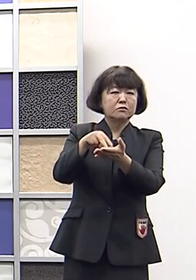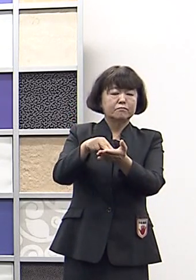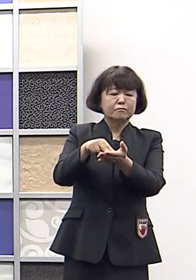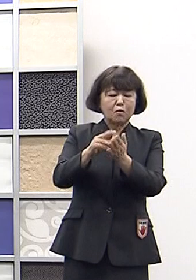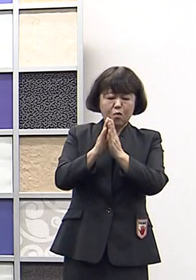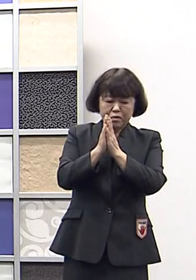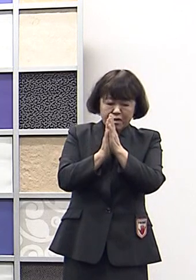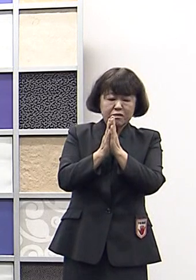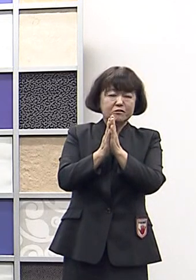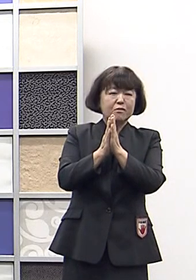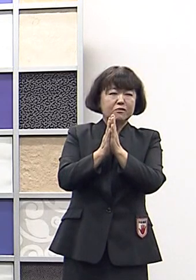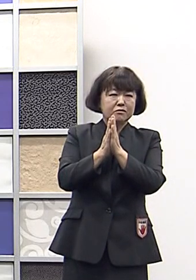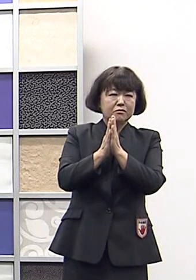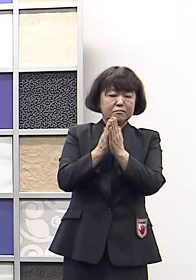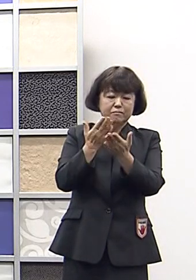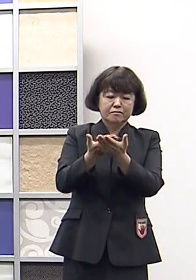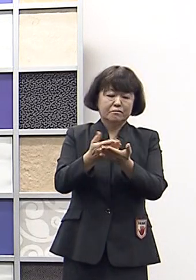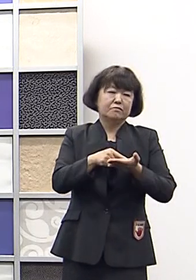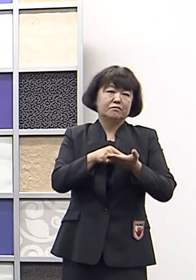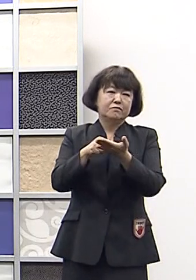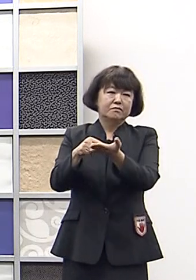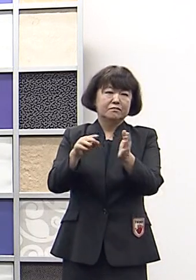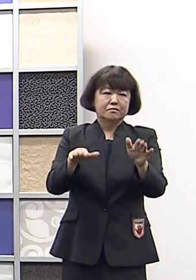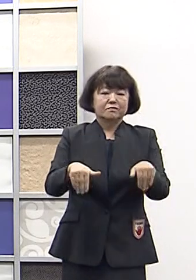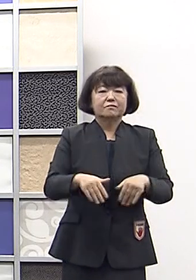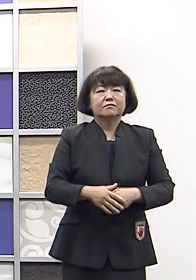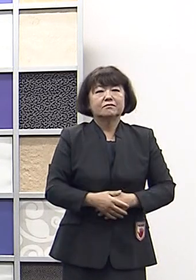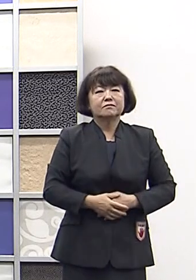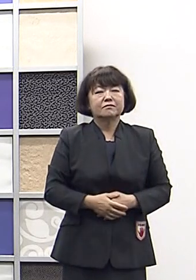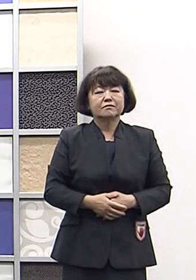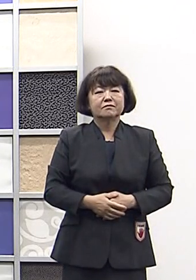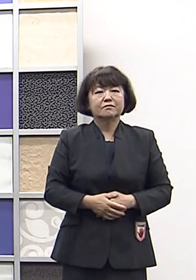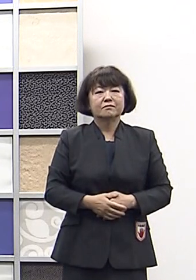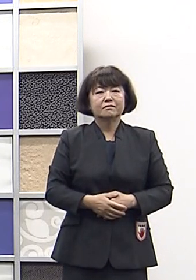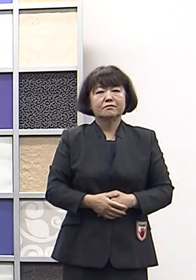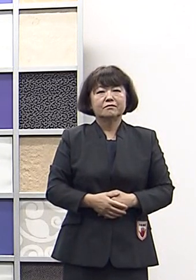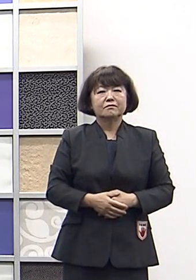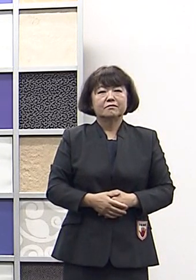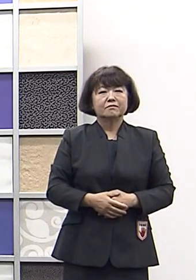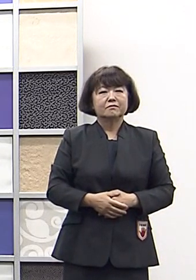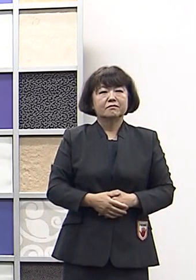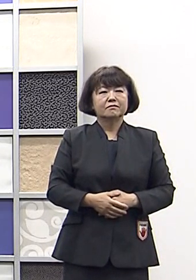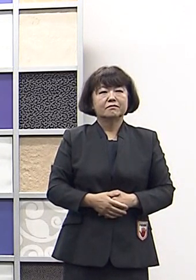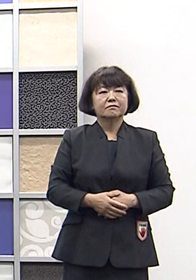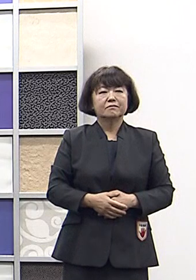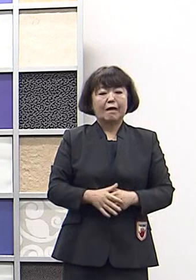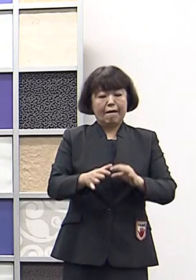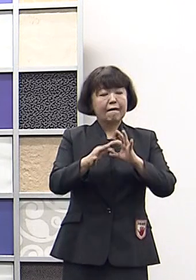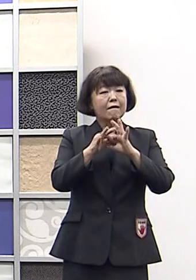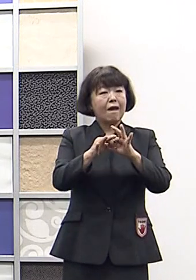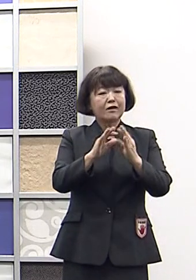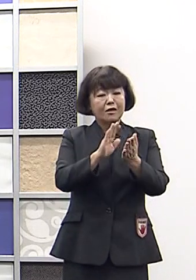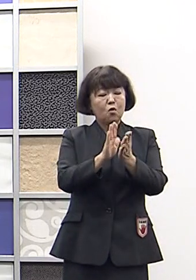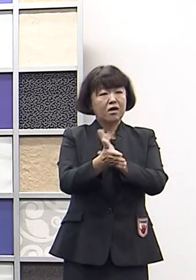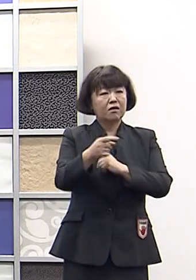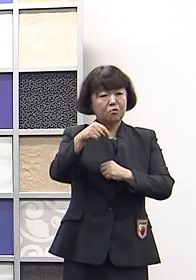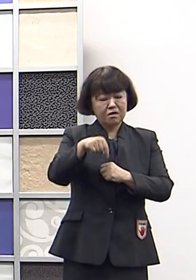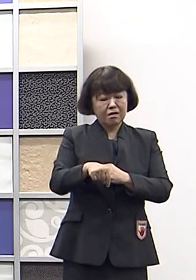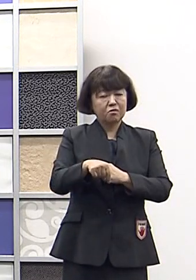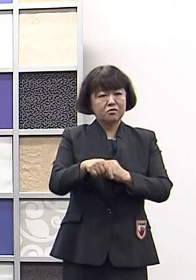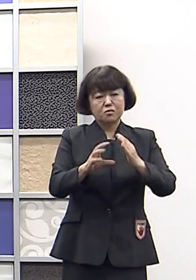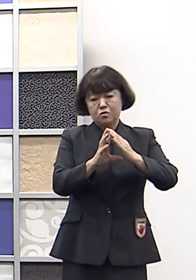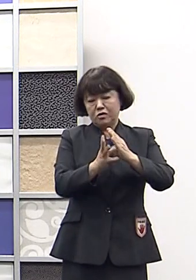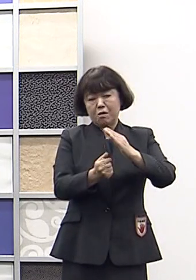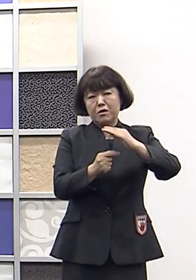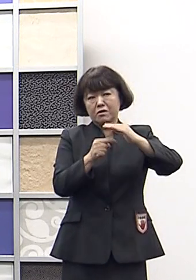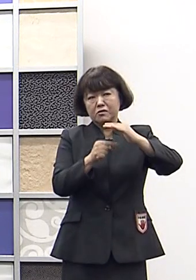をまあ、されました。まあ、私たち山梨県としてはですね、まあ、単に国にお願いするだけ